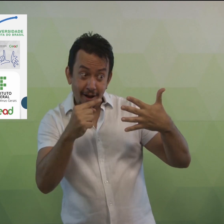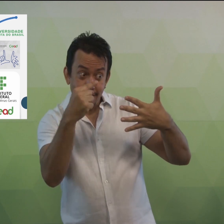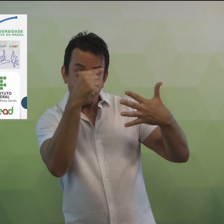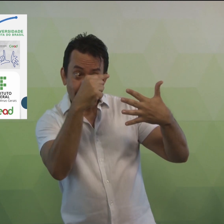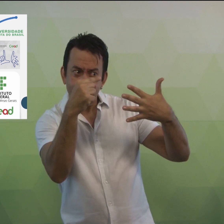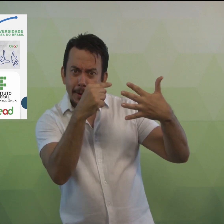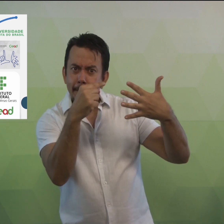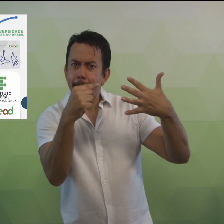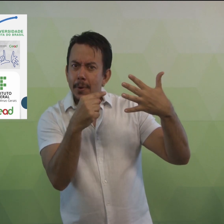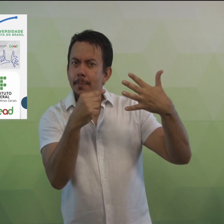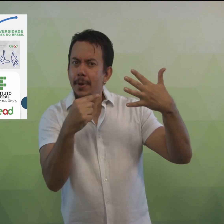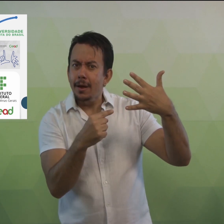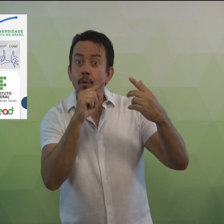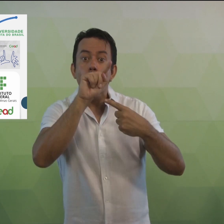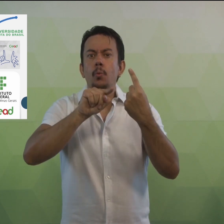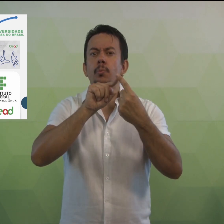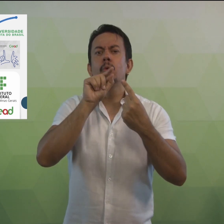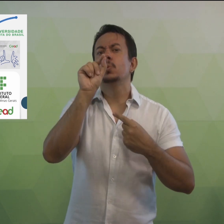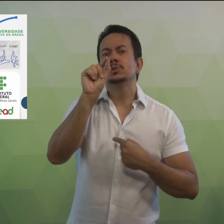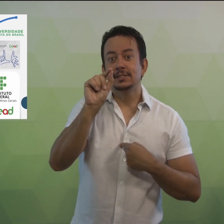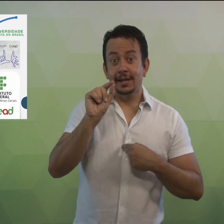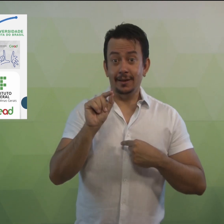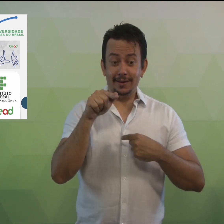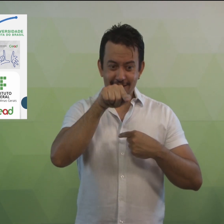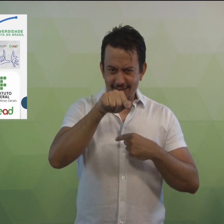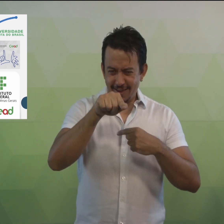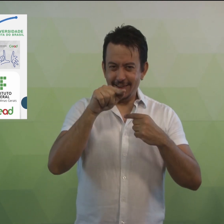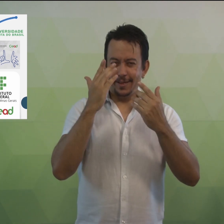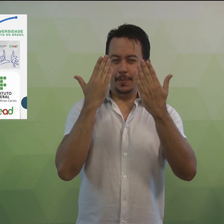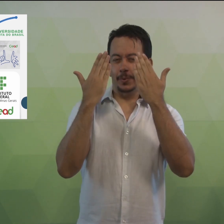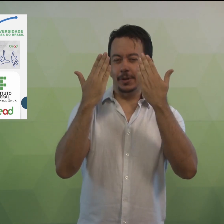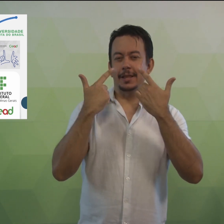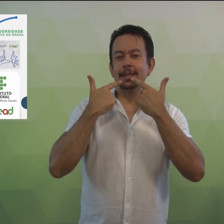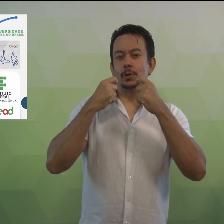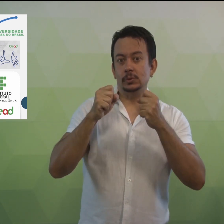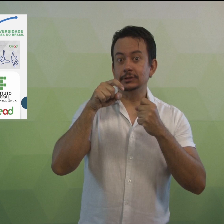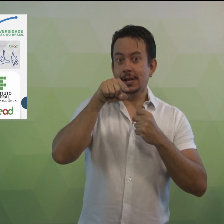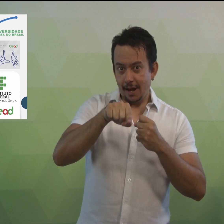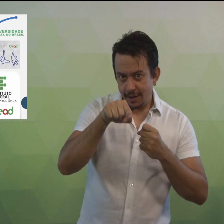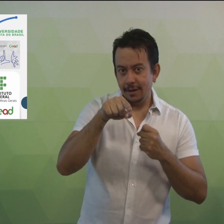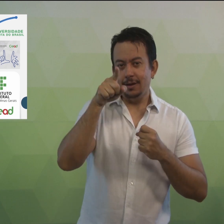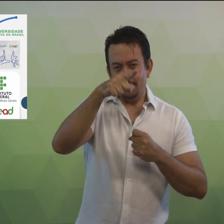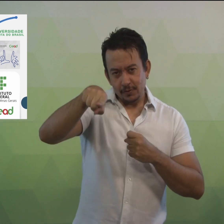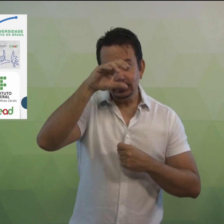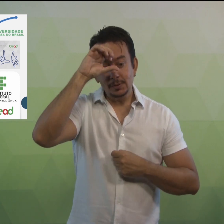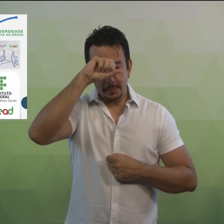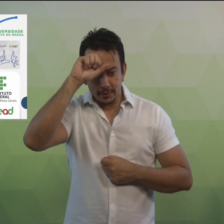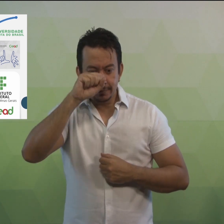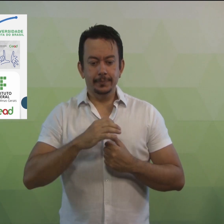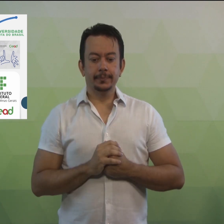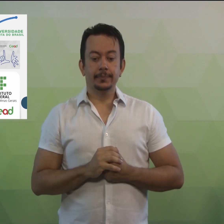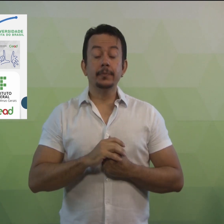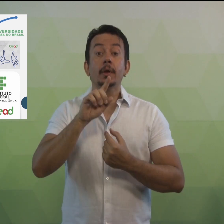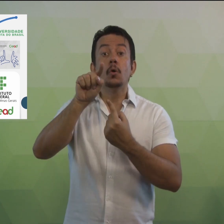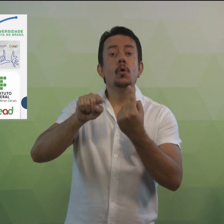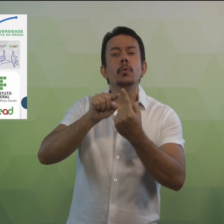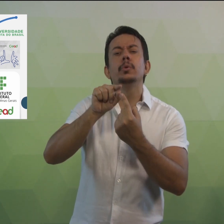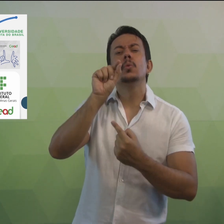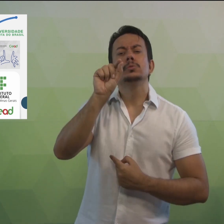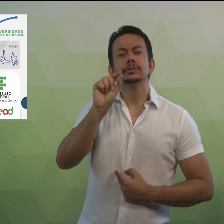durante este curso para que no final deles vocês tenham adquirido, tá bom? Na psicolinguística. Então, quais os